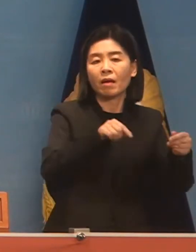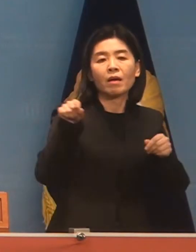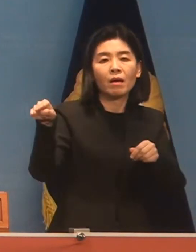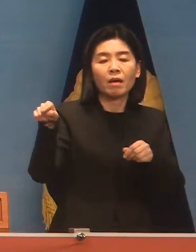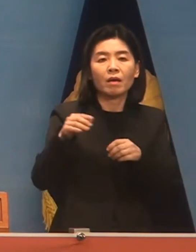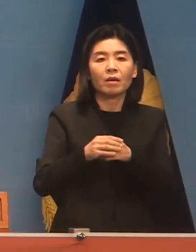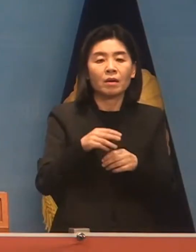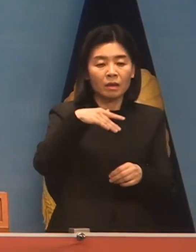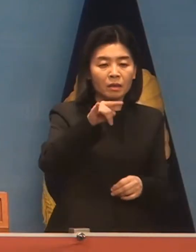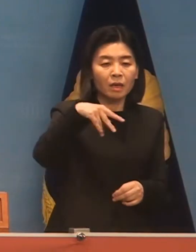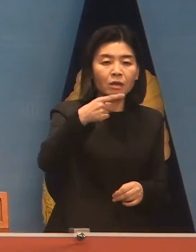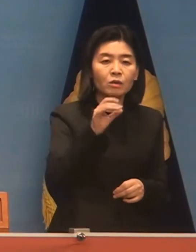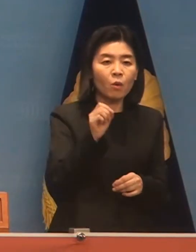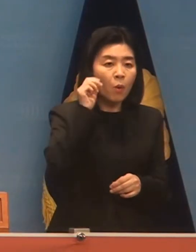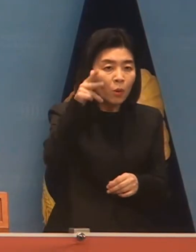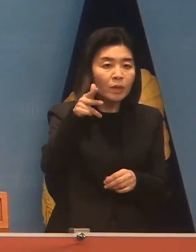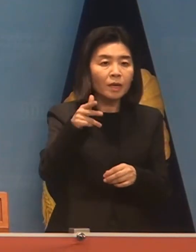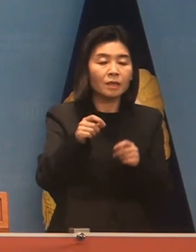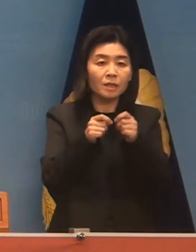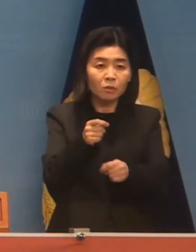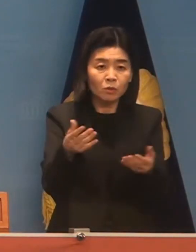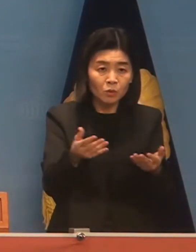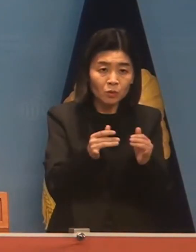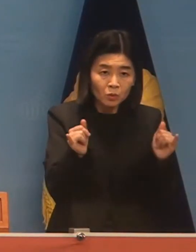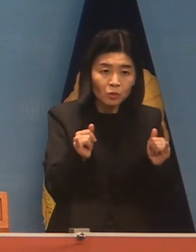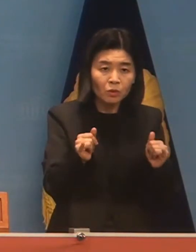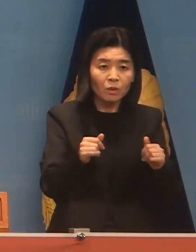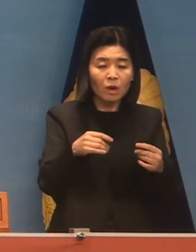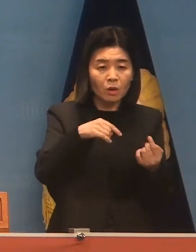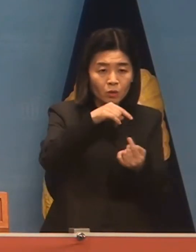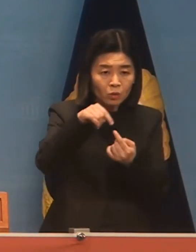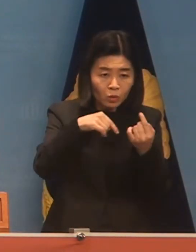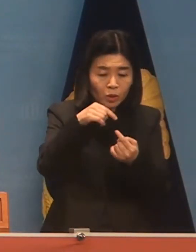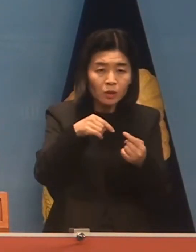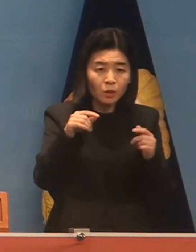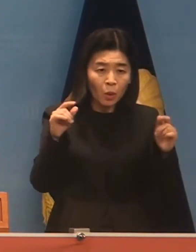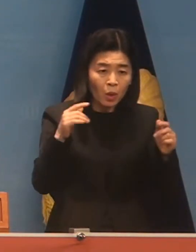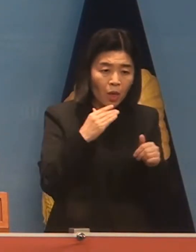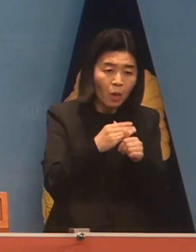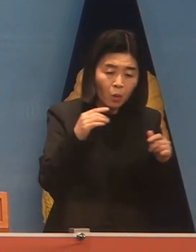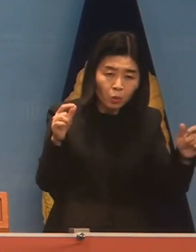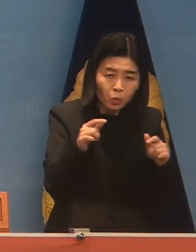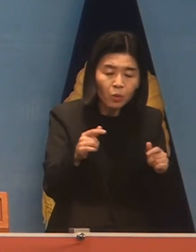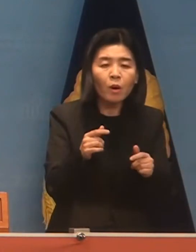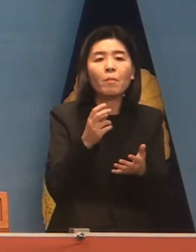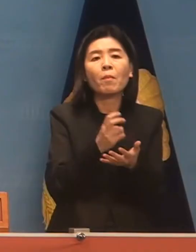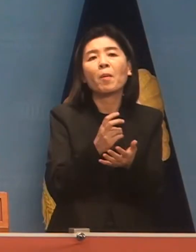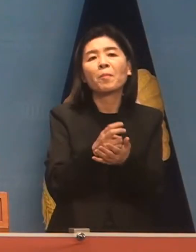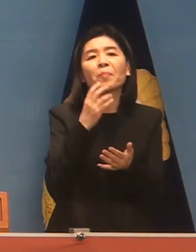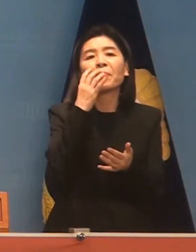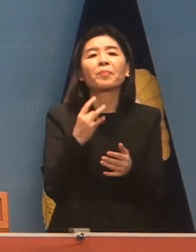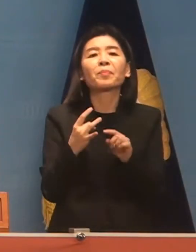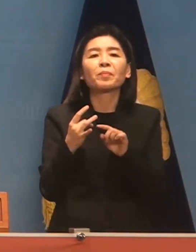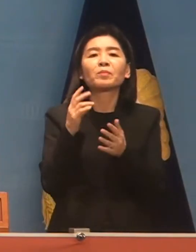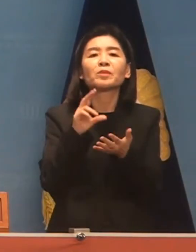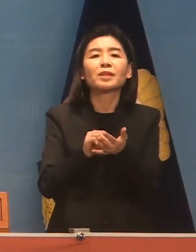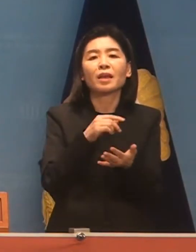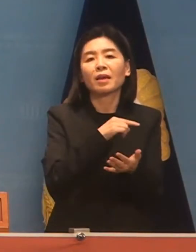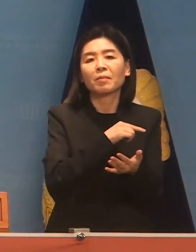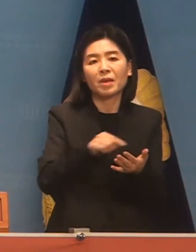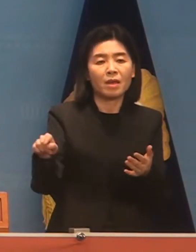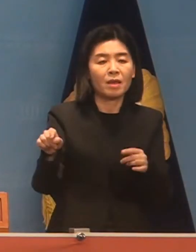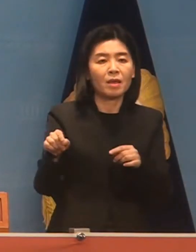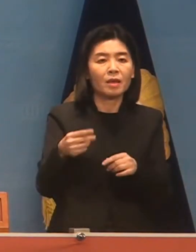세종호텔 지부 조합원들은 정리해고제와 고용유지 지원금 제도의 허점이 만든 피해자입니다. 2021년